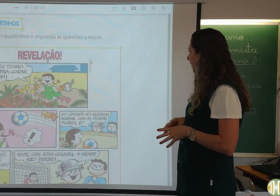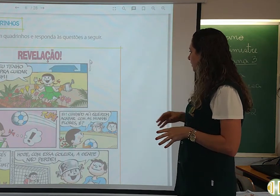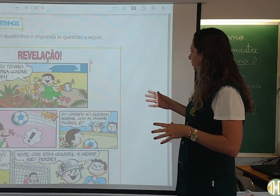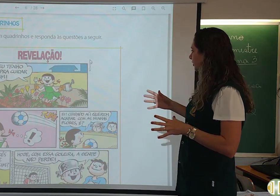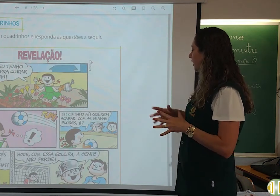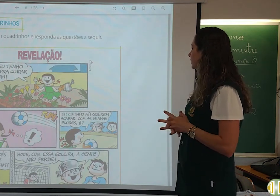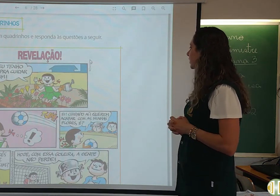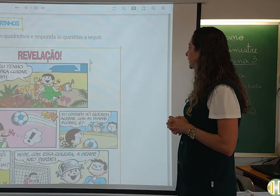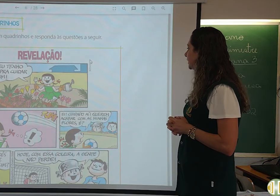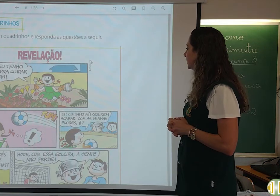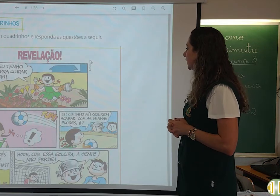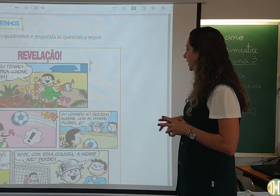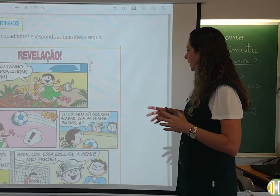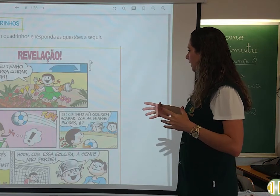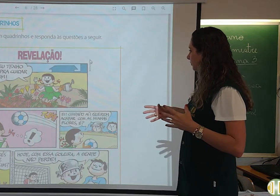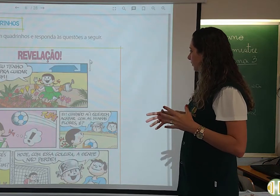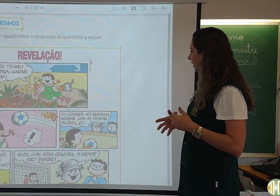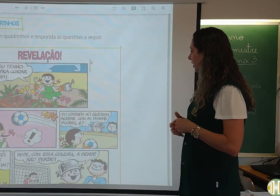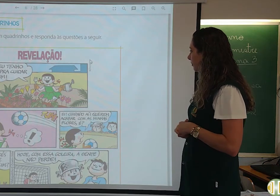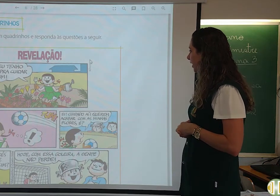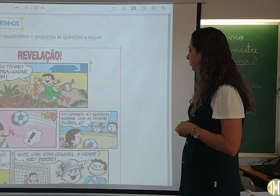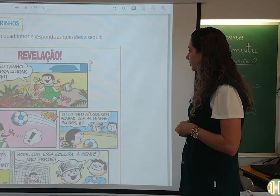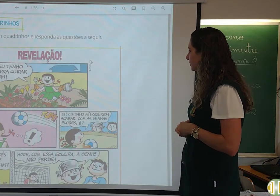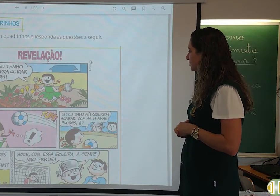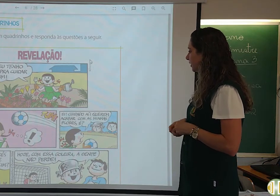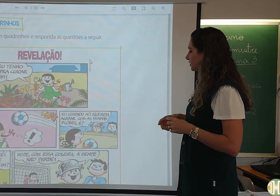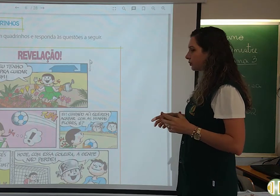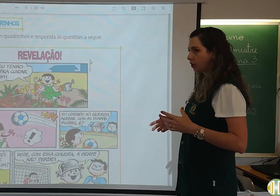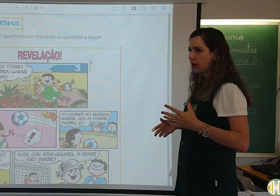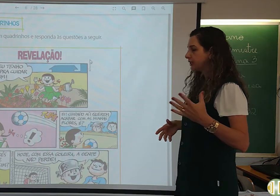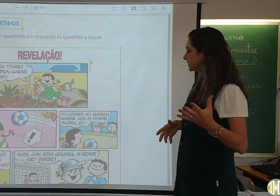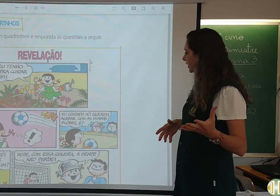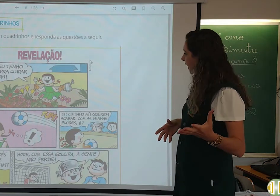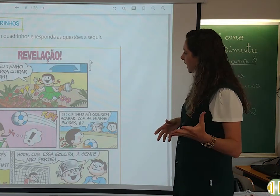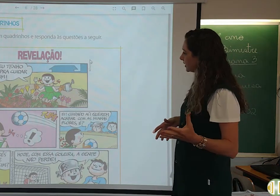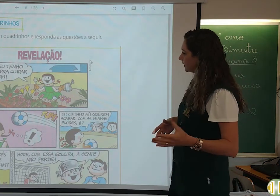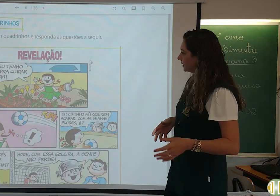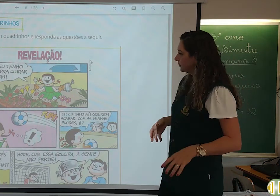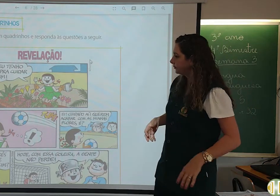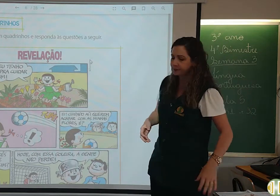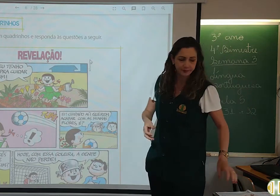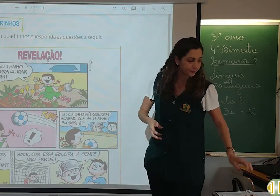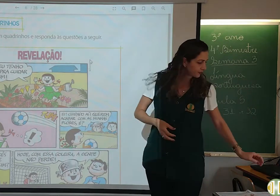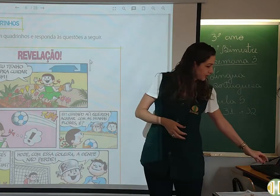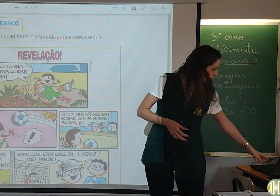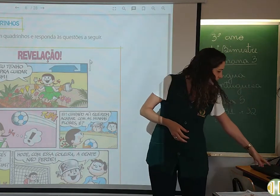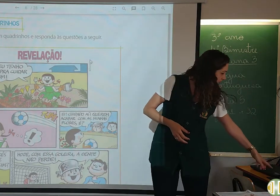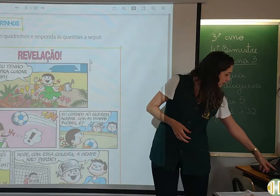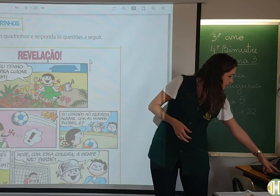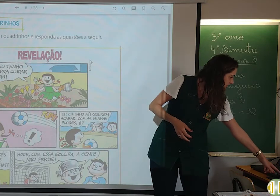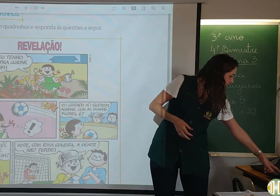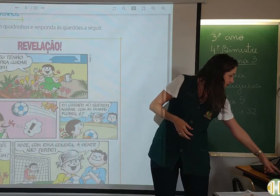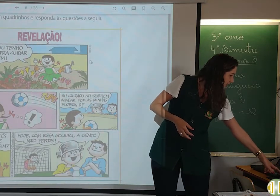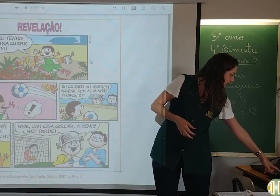Ei, cuidado aí! Querem acabar com as minhas flores, é? Deixa eu ver.